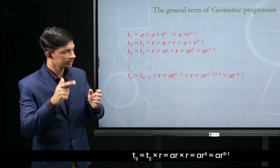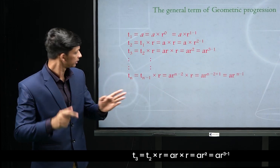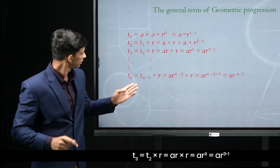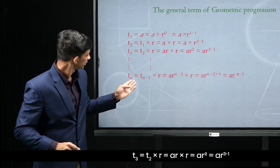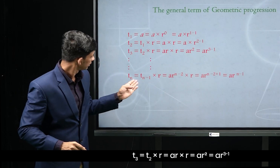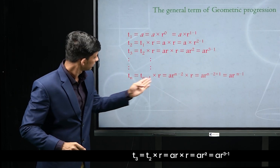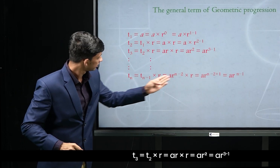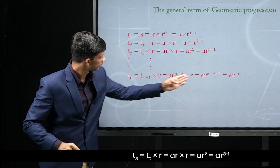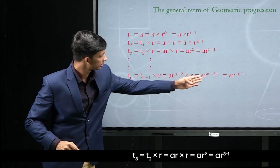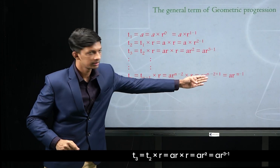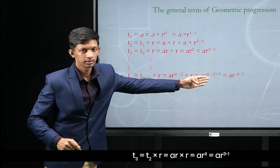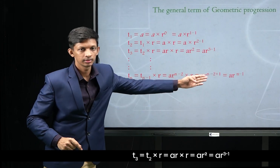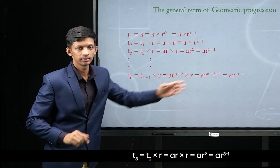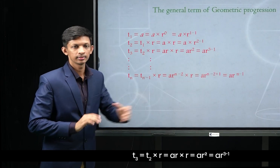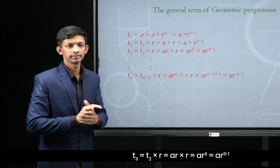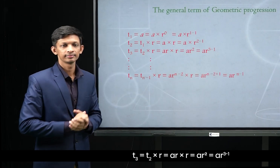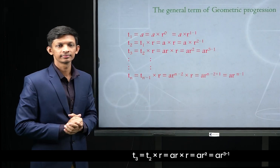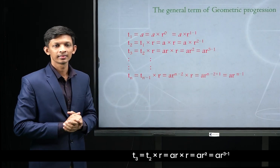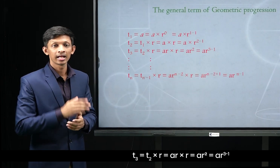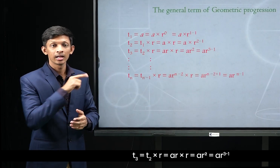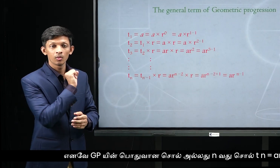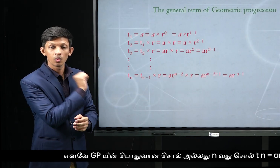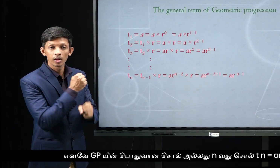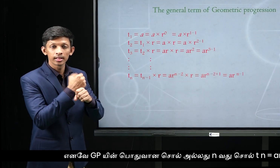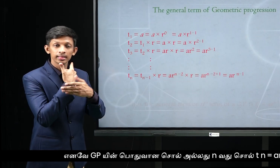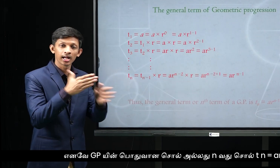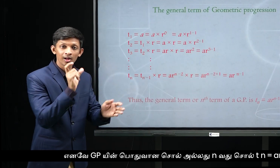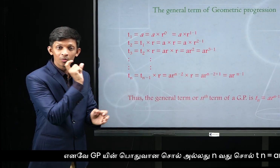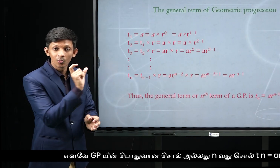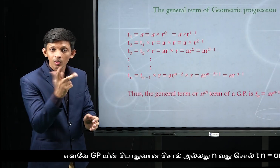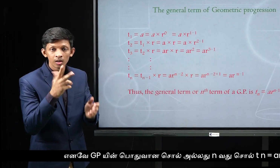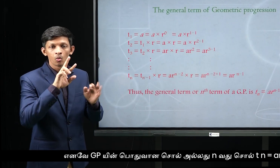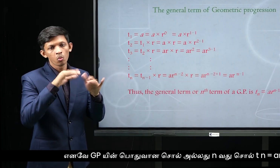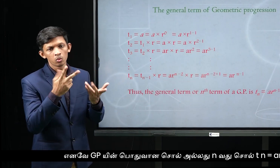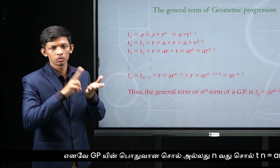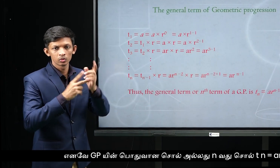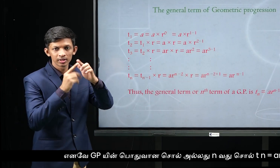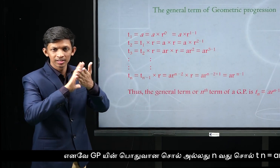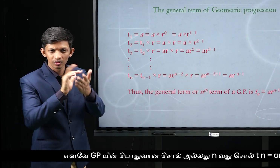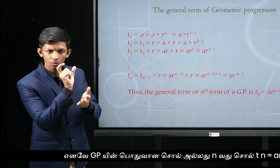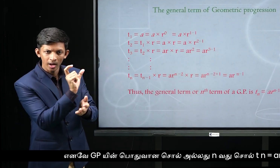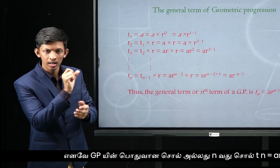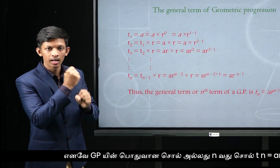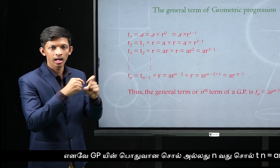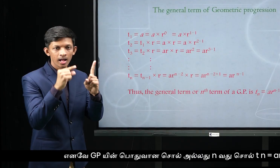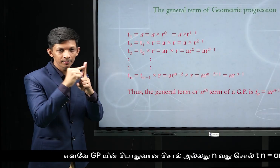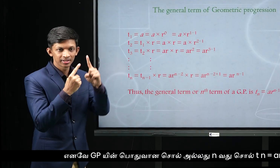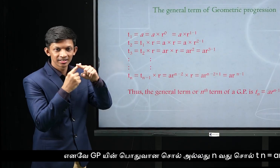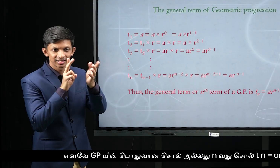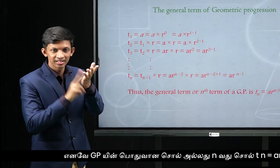வர்க்கம் சமன் A 3 முதல் 1 வரை. எனவே GPயின் பொதுவான சொல் அல்லது எண்